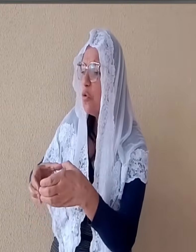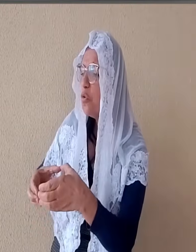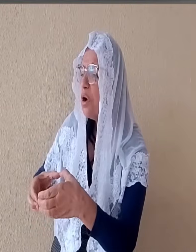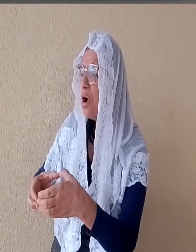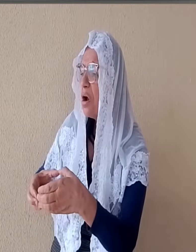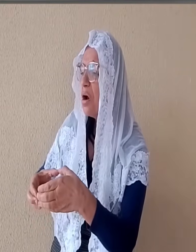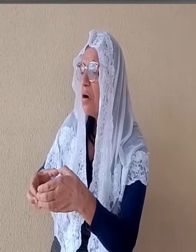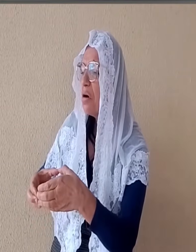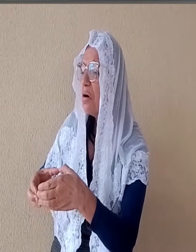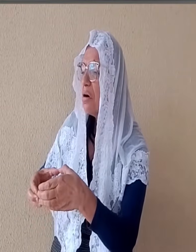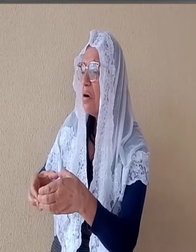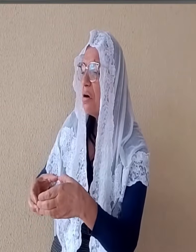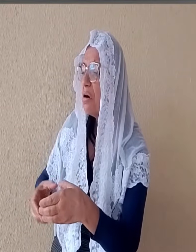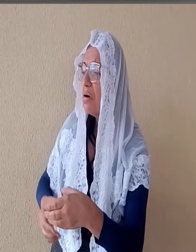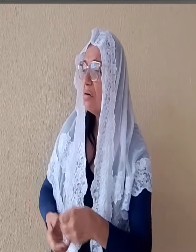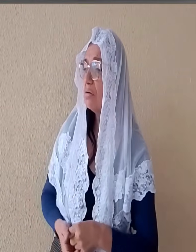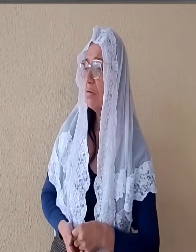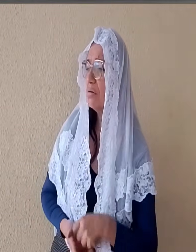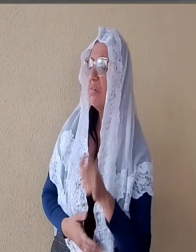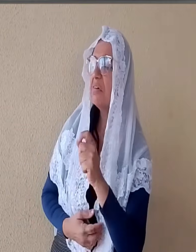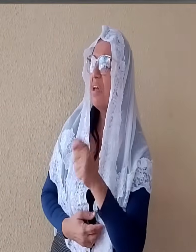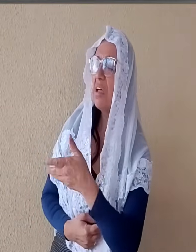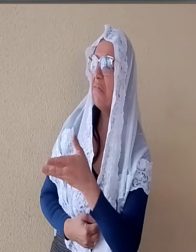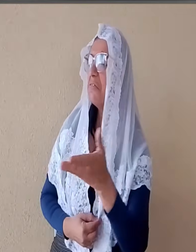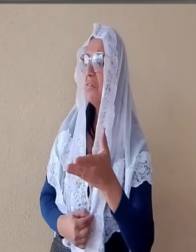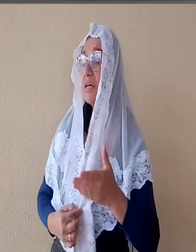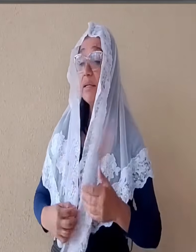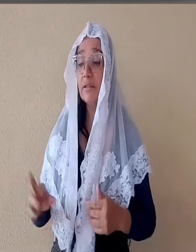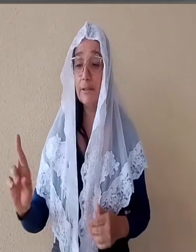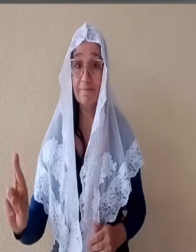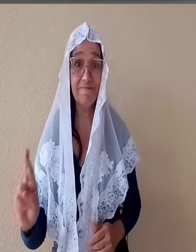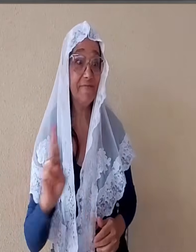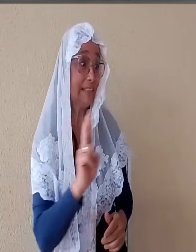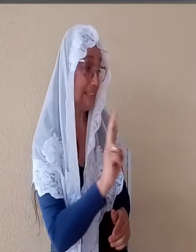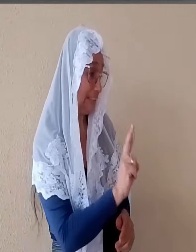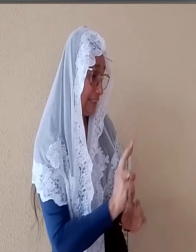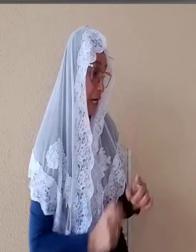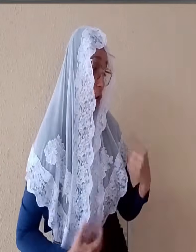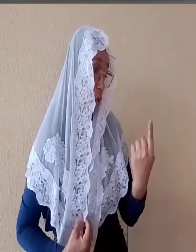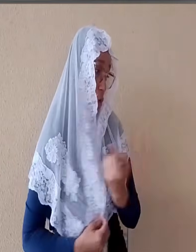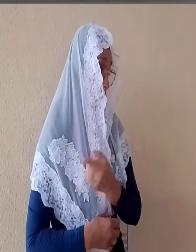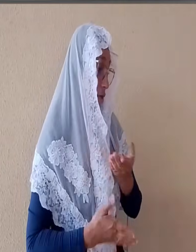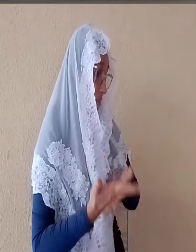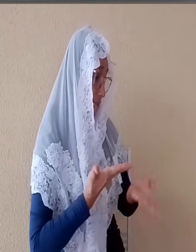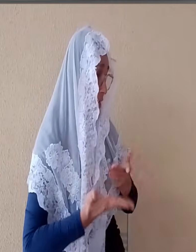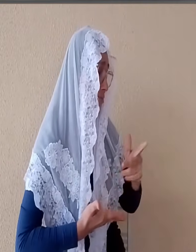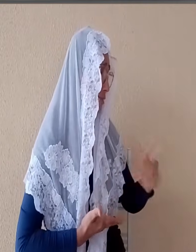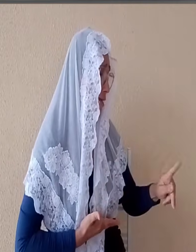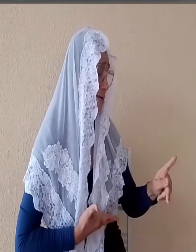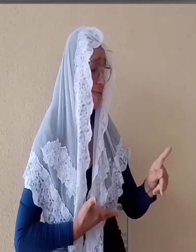responderam: teus servos vieram de uma terra muito distante,